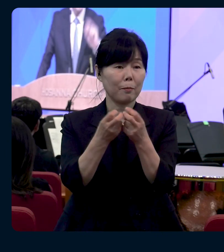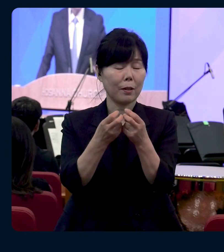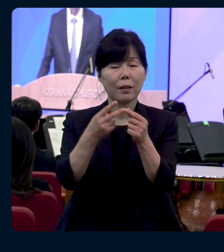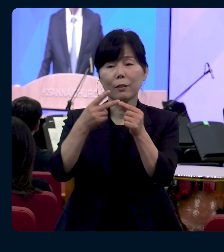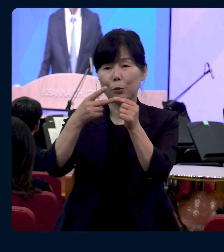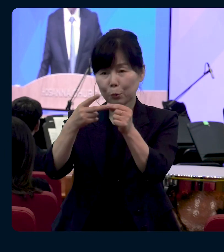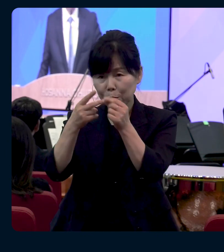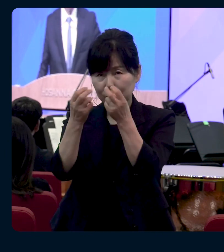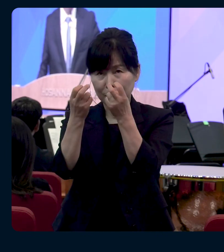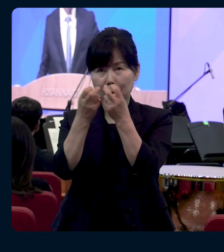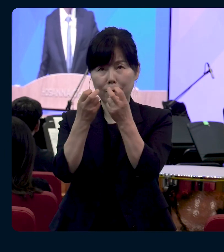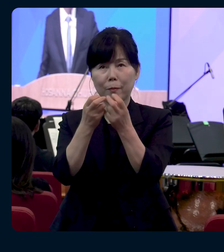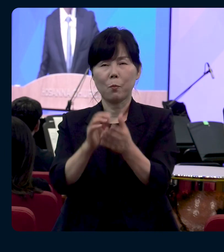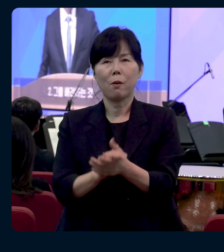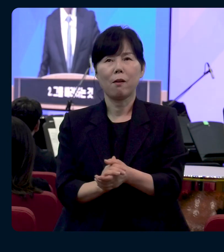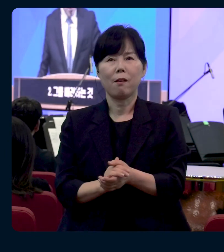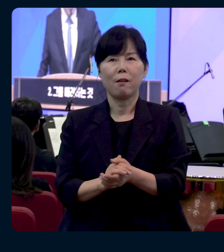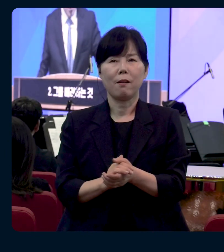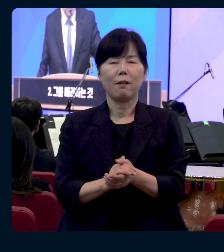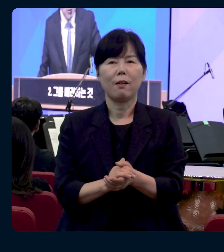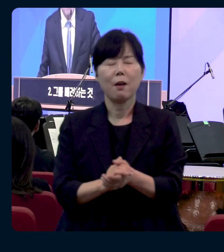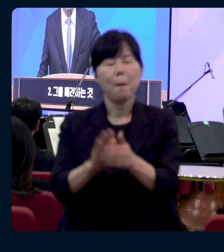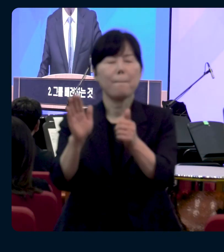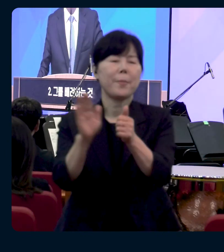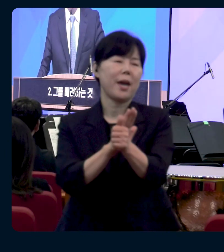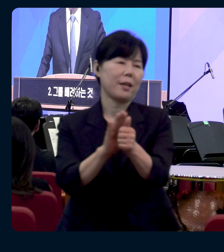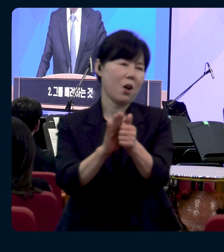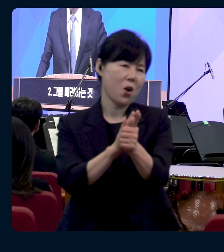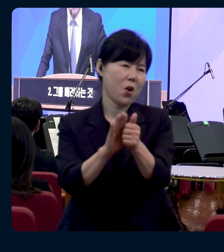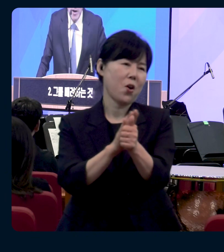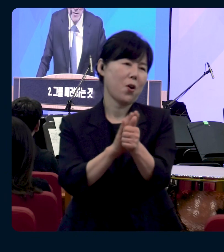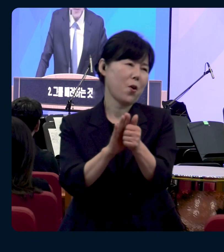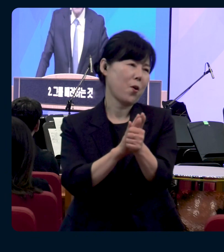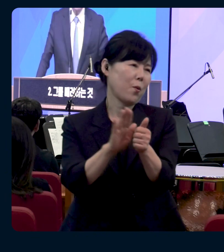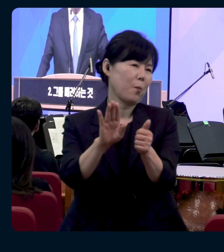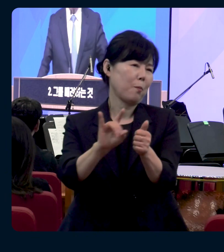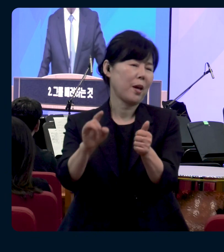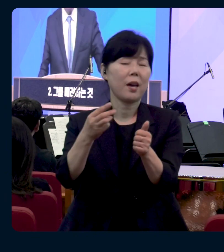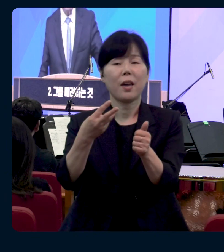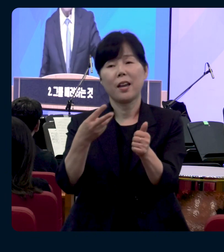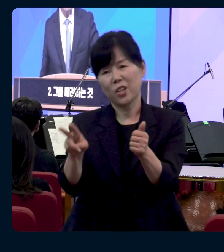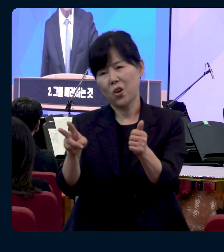두 번째는 그를 배려하는 것입니다. 그를 배려하는 것.